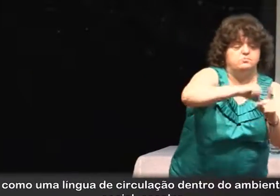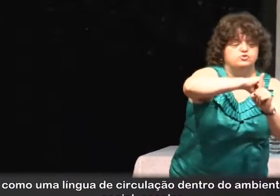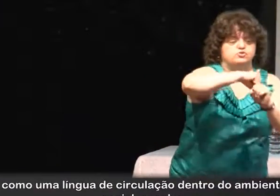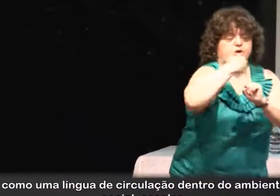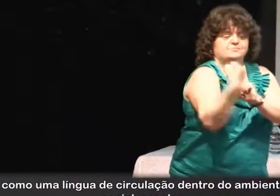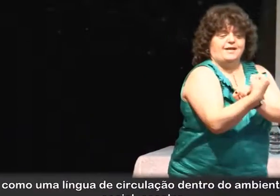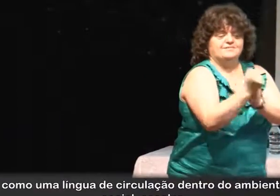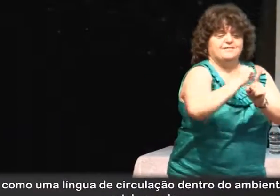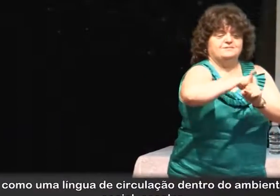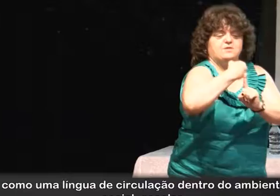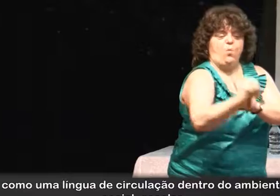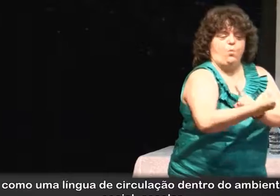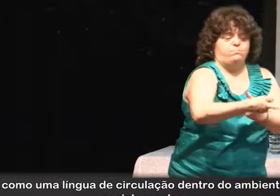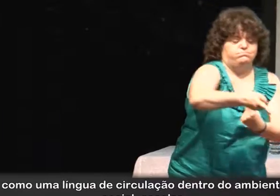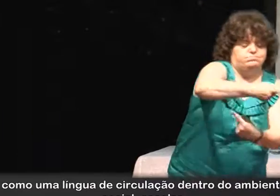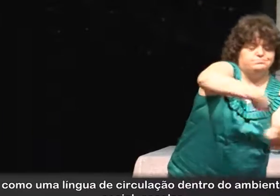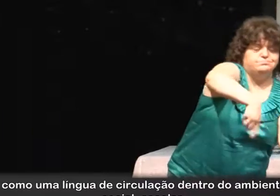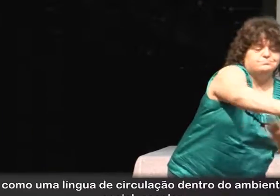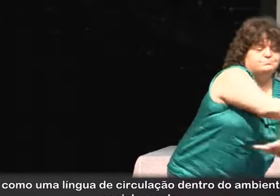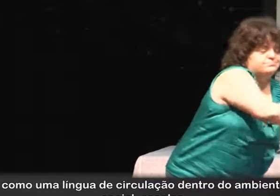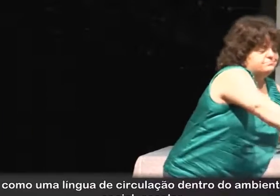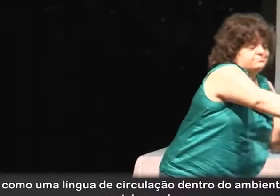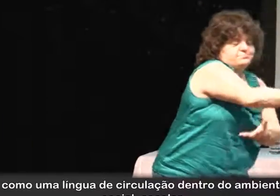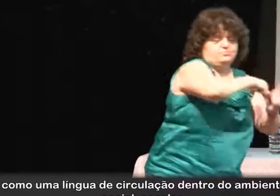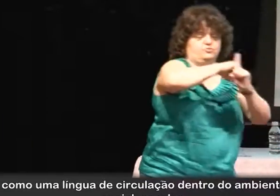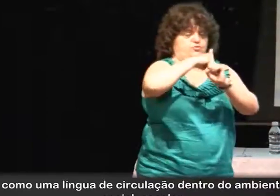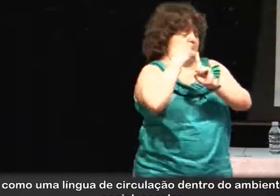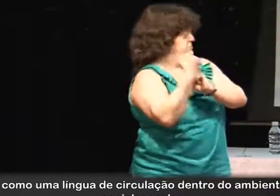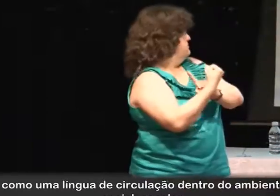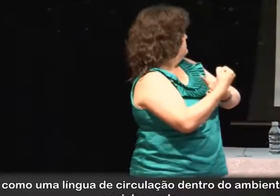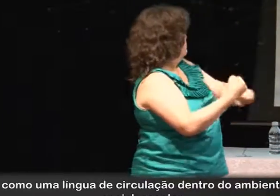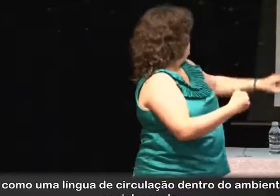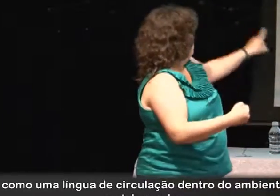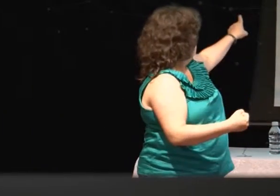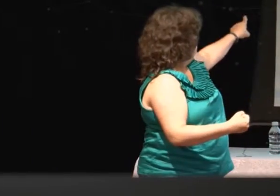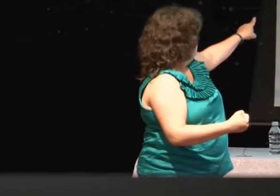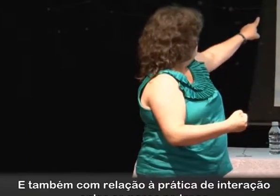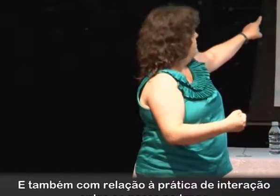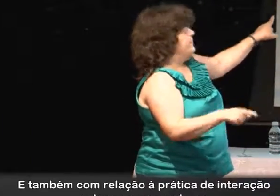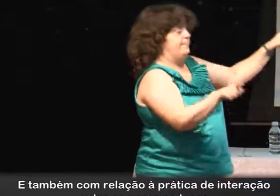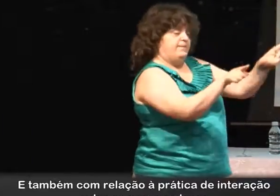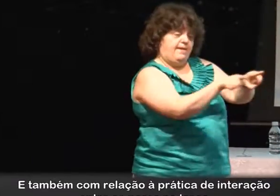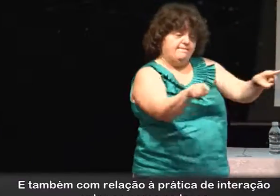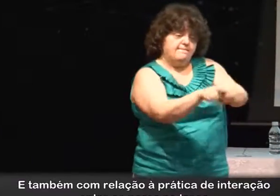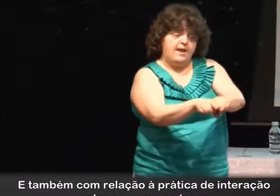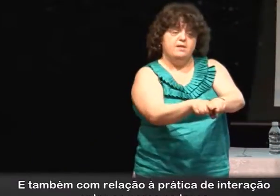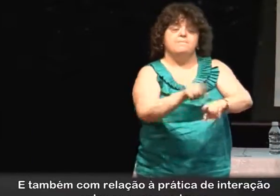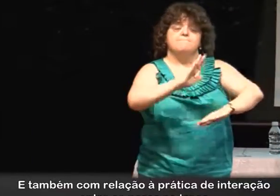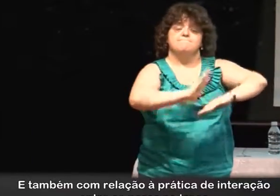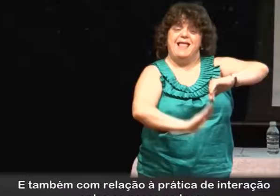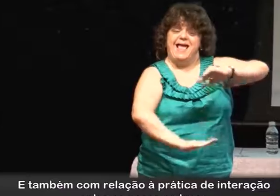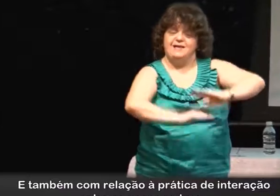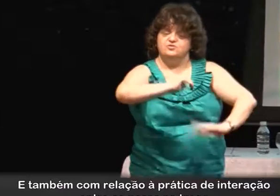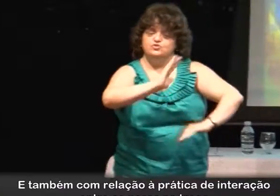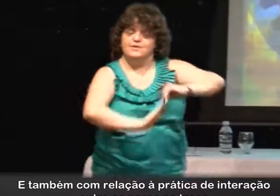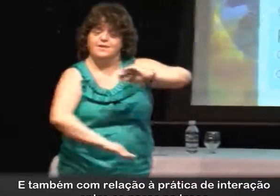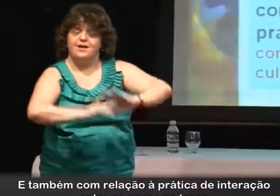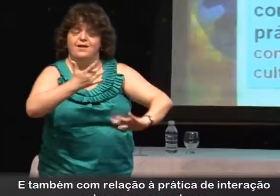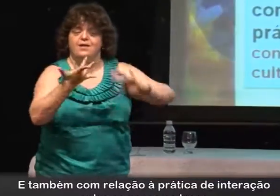de circulação dentro do ambiente social, escolar, e também com relação à